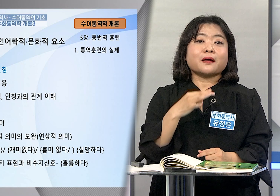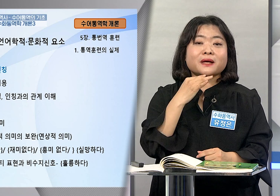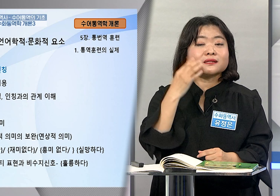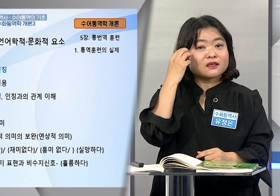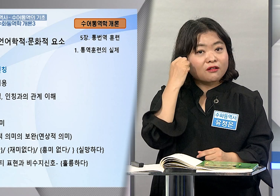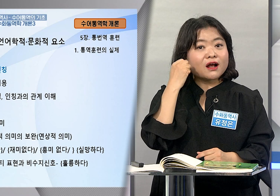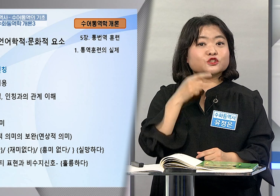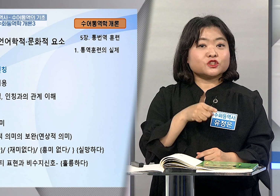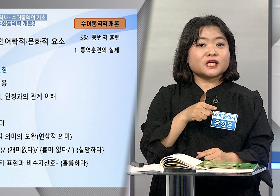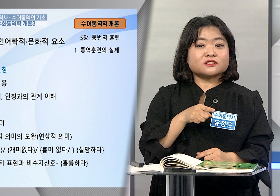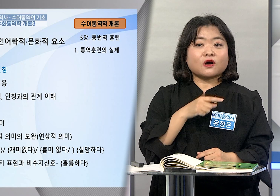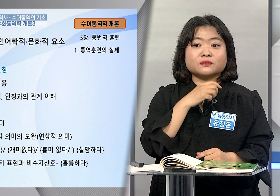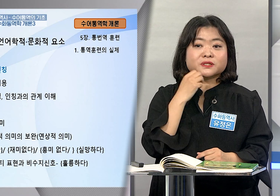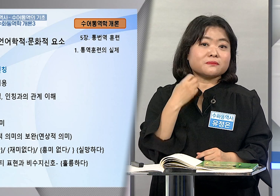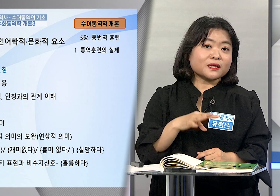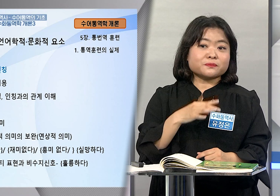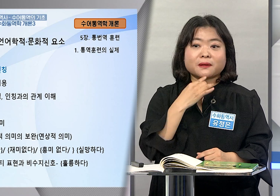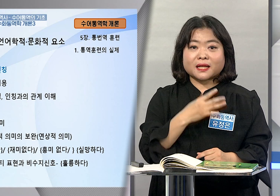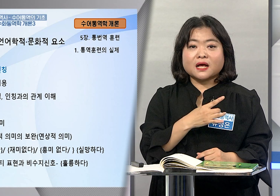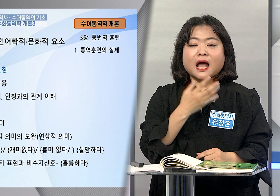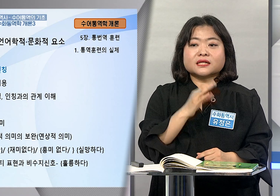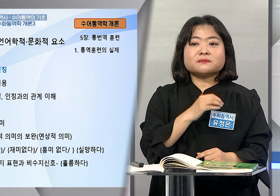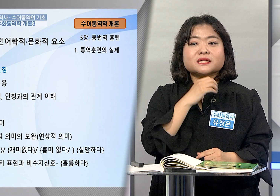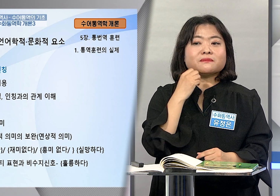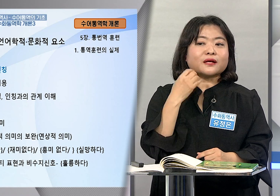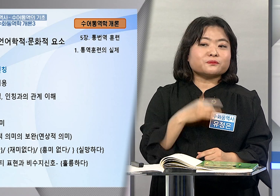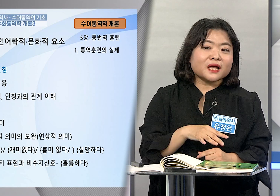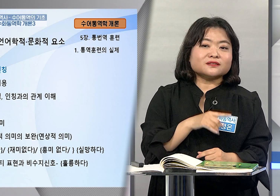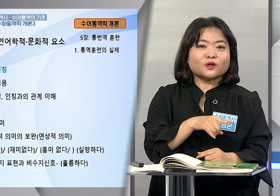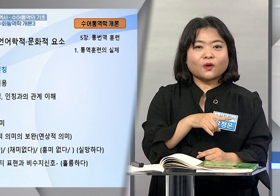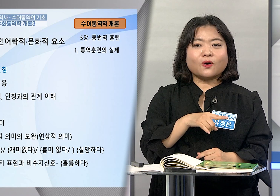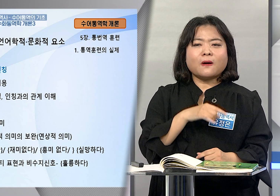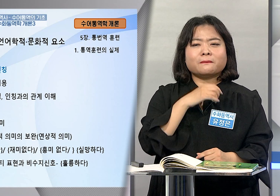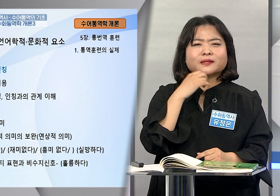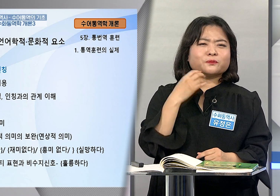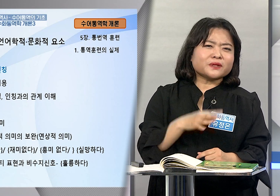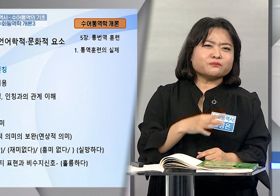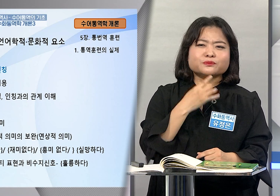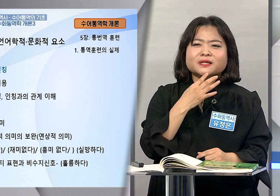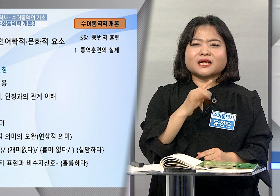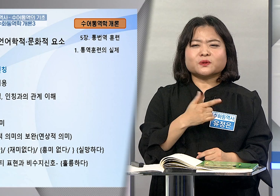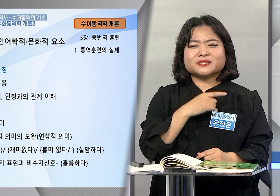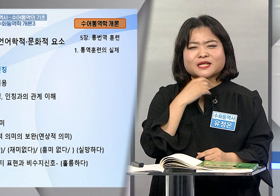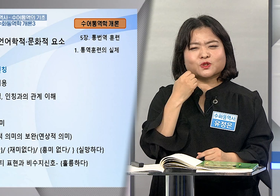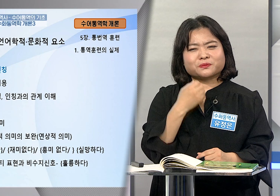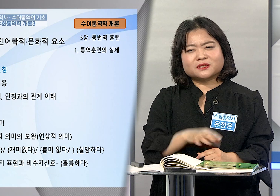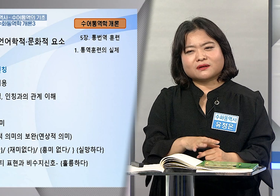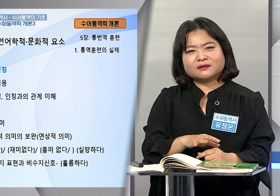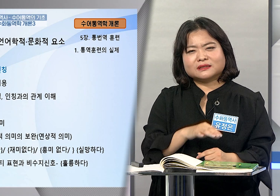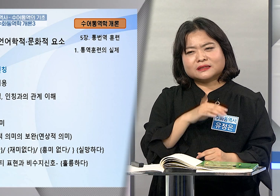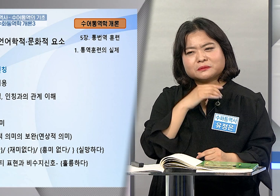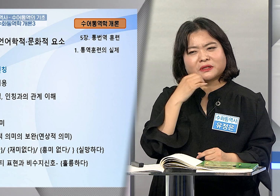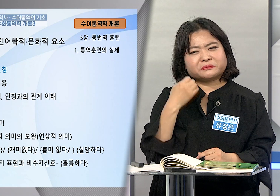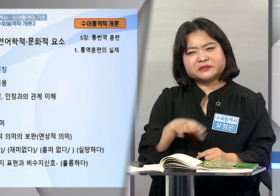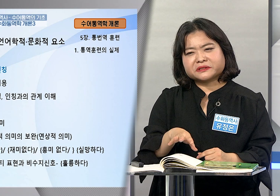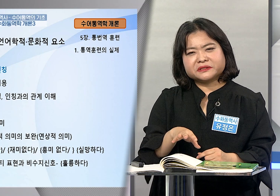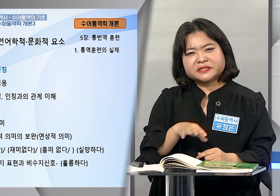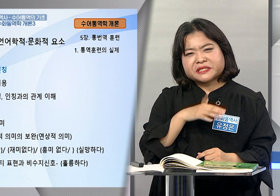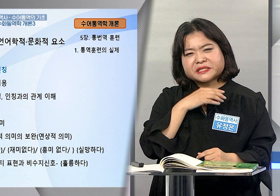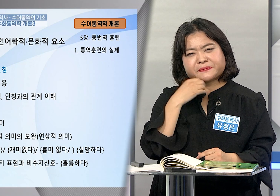맛없다만 기억할 수 있겠죠. 음식이 맛없다만. 하지만 이 맛없다는요. 맛없다뿐만 아니고 재수없어, 흥미없어,